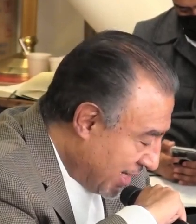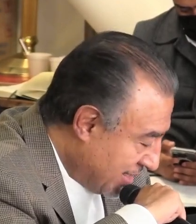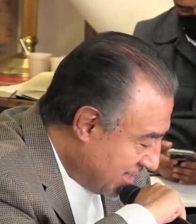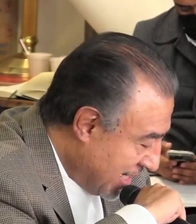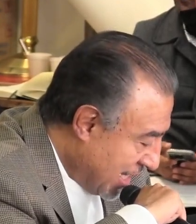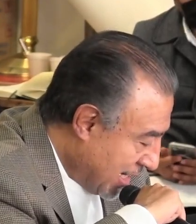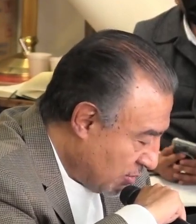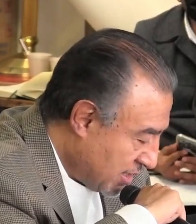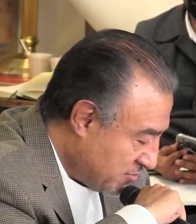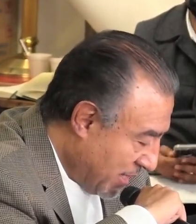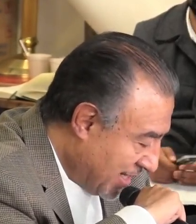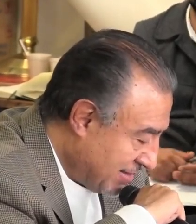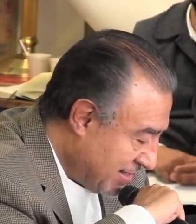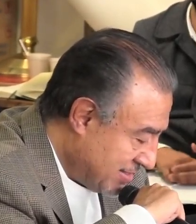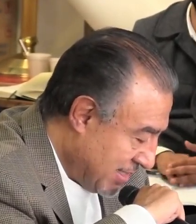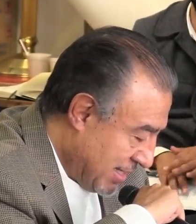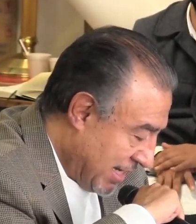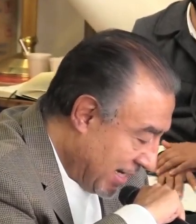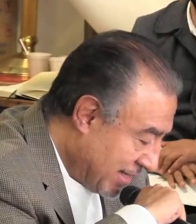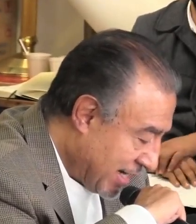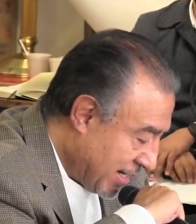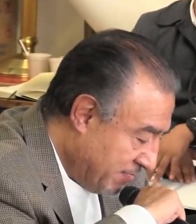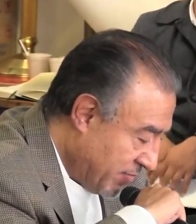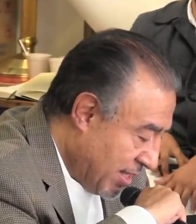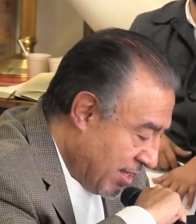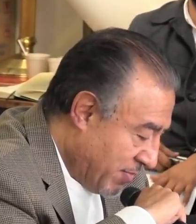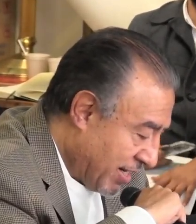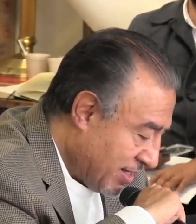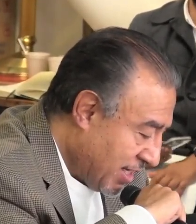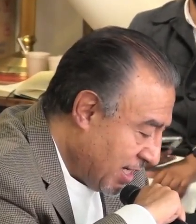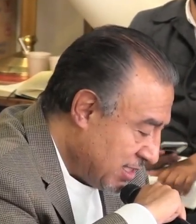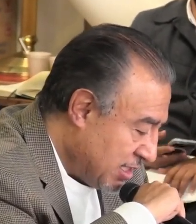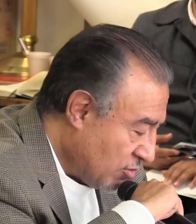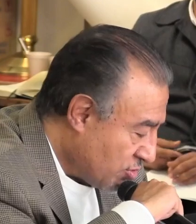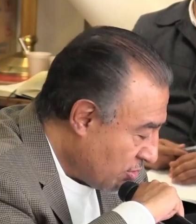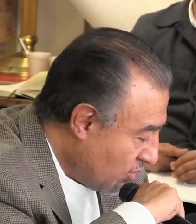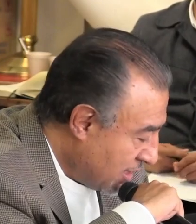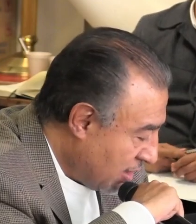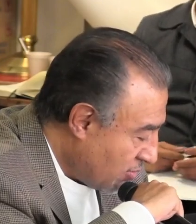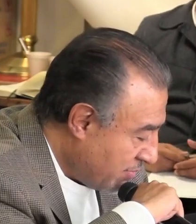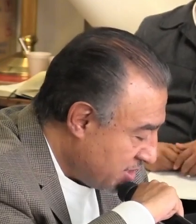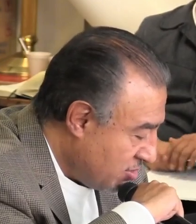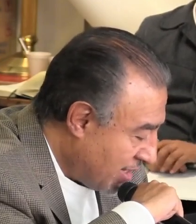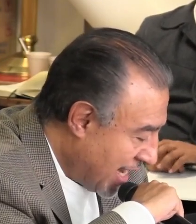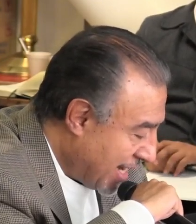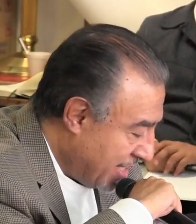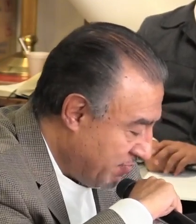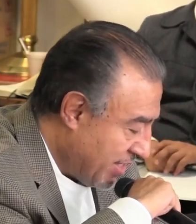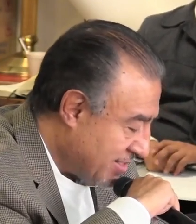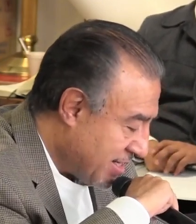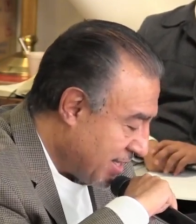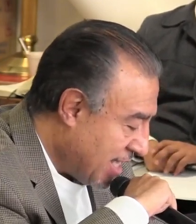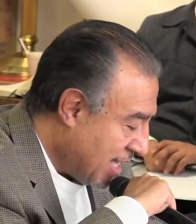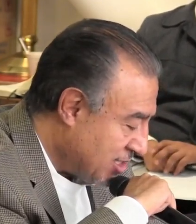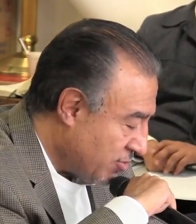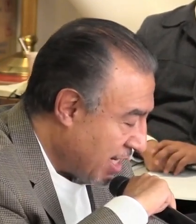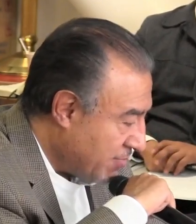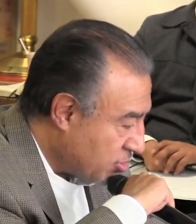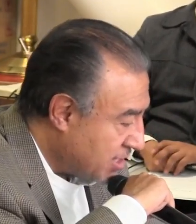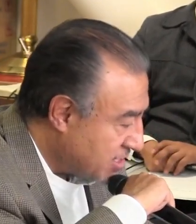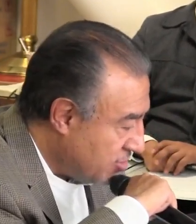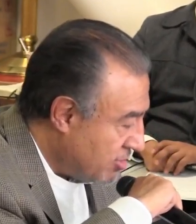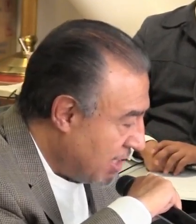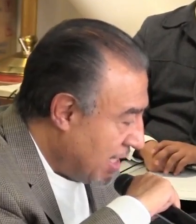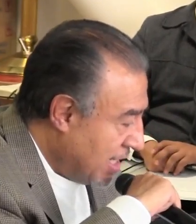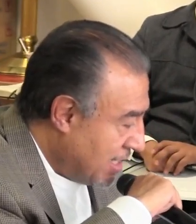¿cómo garantizaría que los aspirantes en la terna para dirigir el instituto cuenten con una visión clara y estratégica sobre